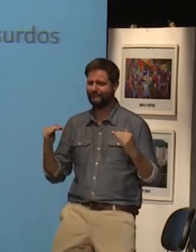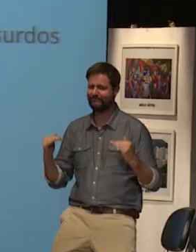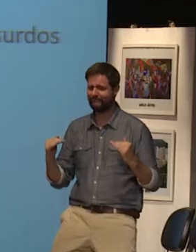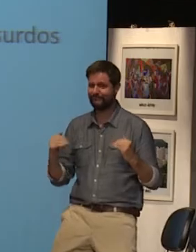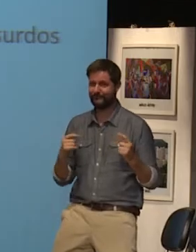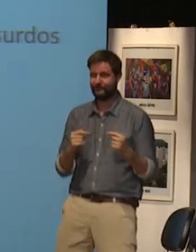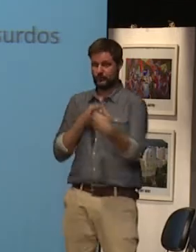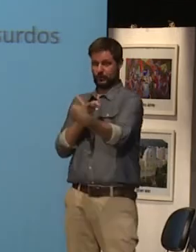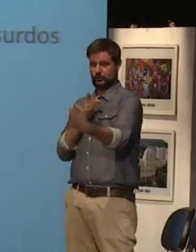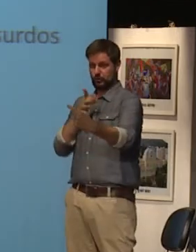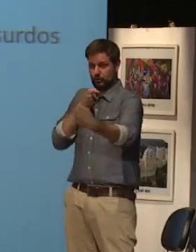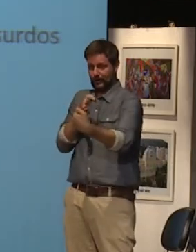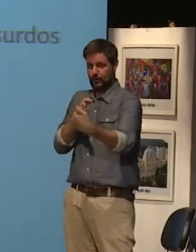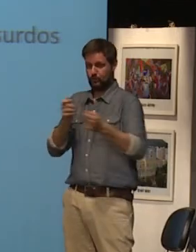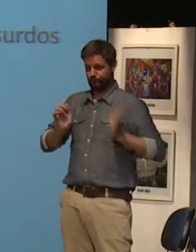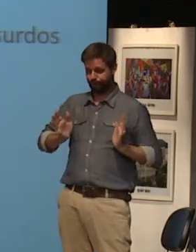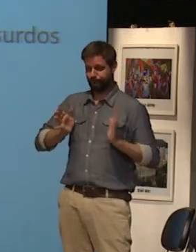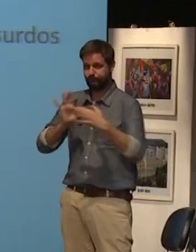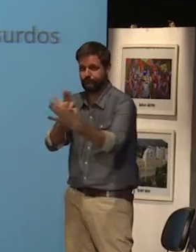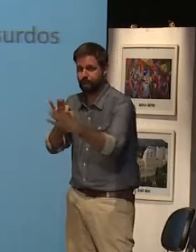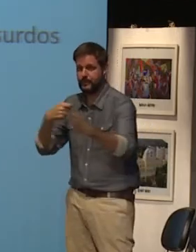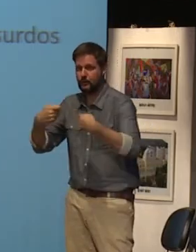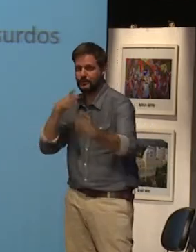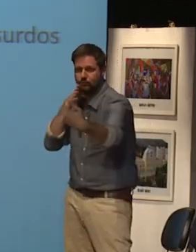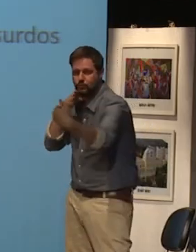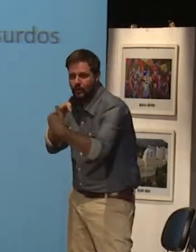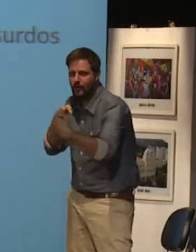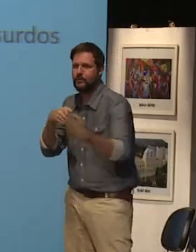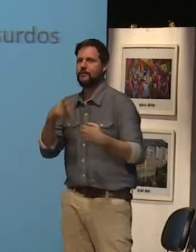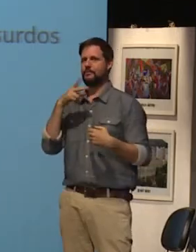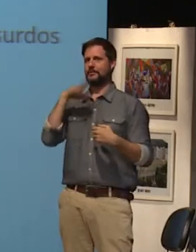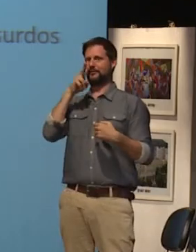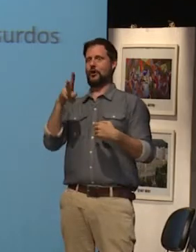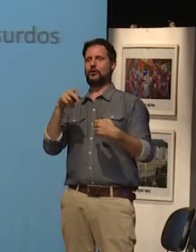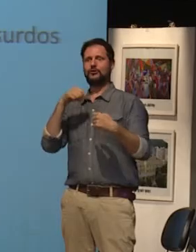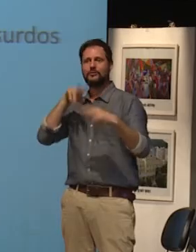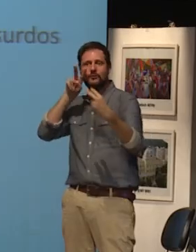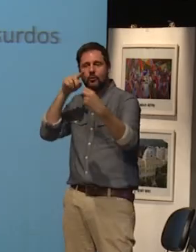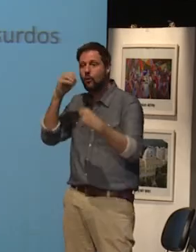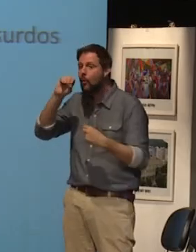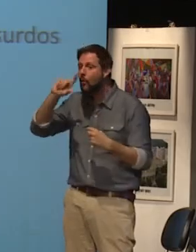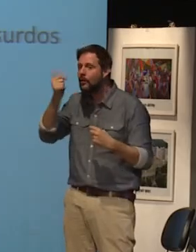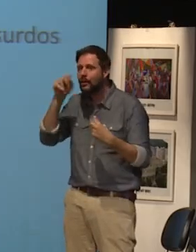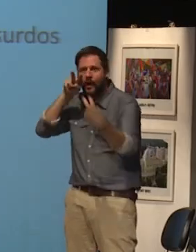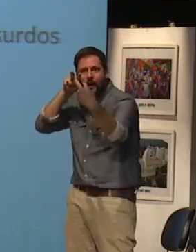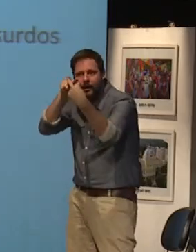meio fraca, né? Por baixo. Então, eu vou ter que ter esse contato, vou